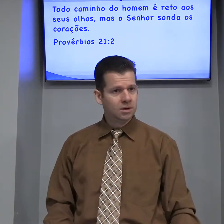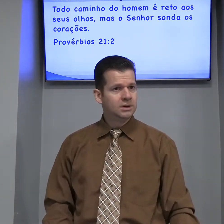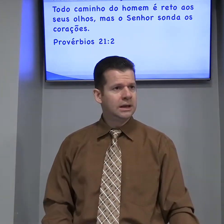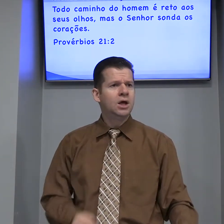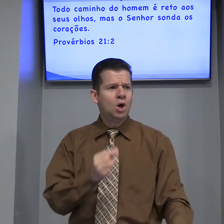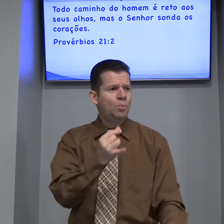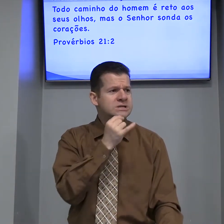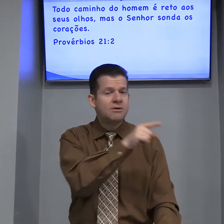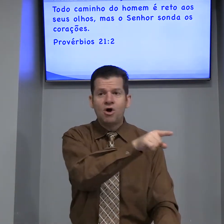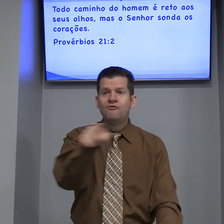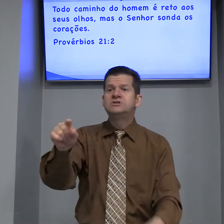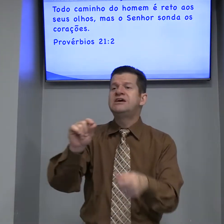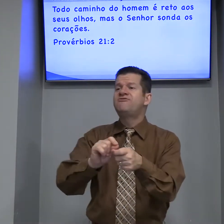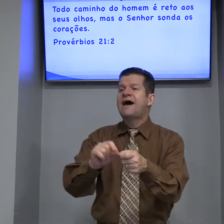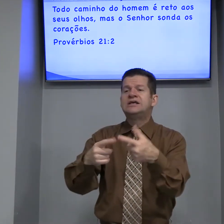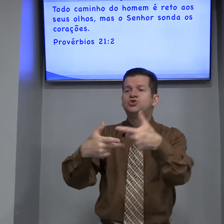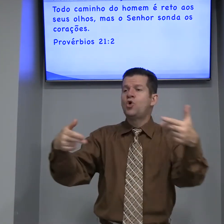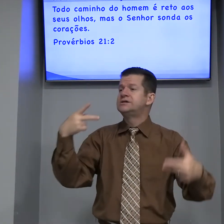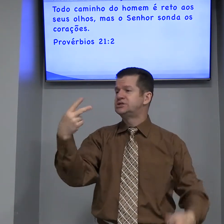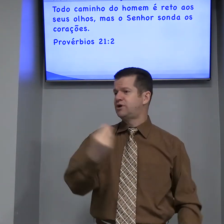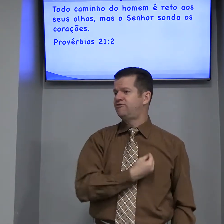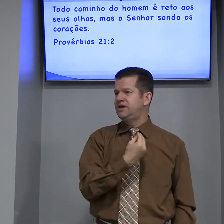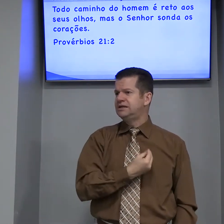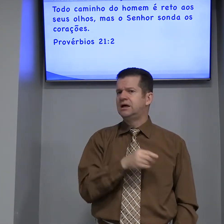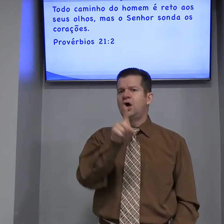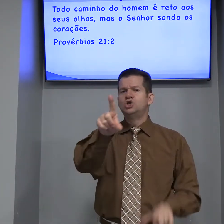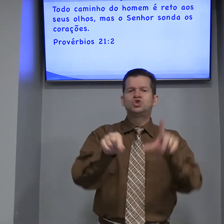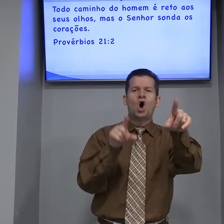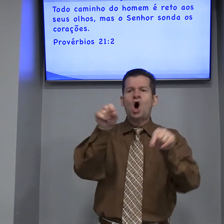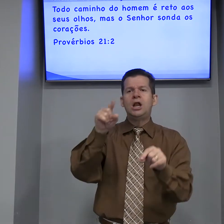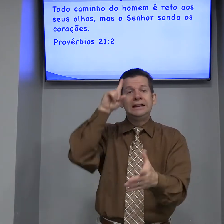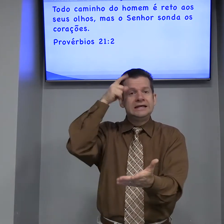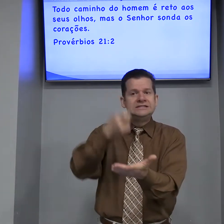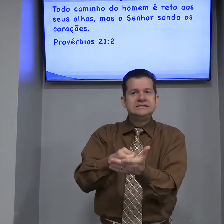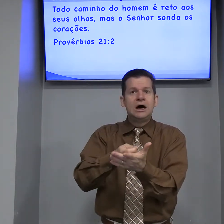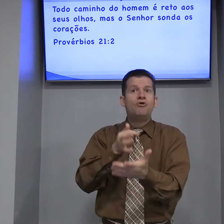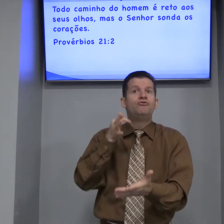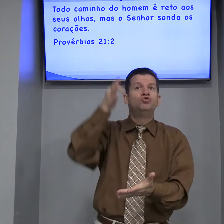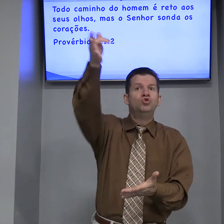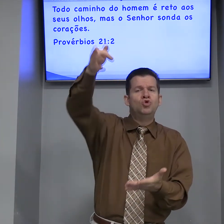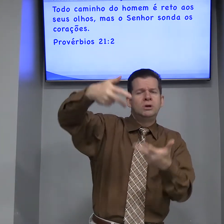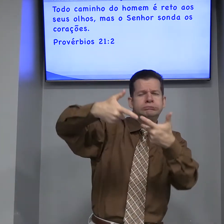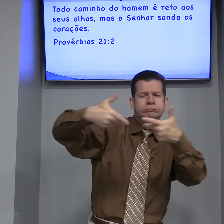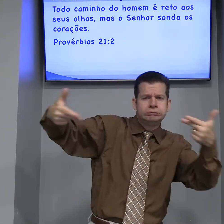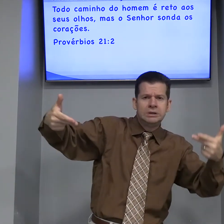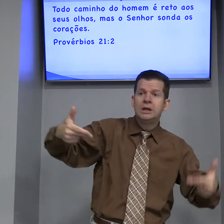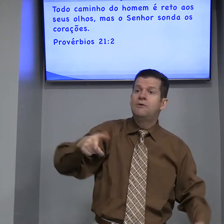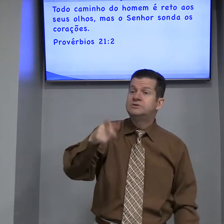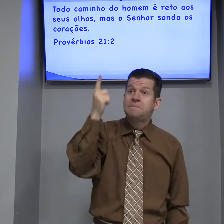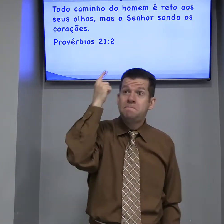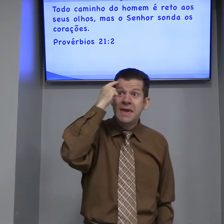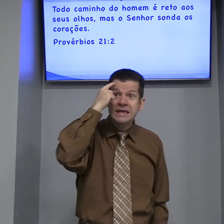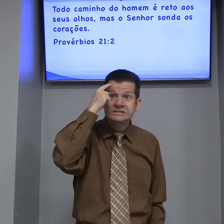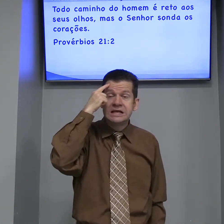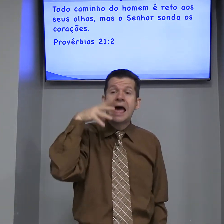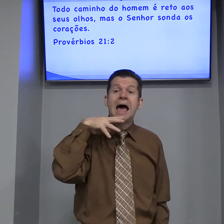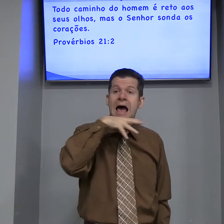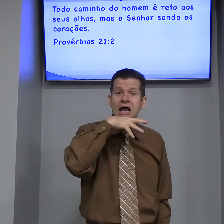Né? Por exemplo, você faz coisas na sua vida, escolhe, decisão, futuro. Você pensa, acha